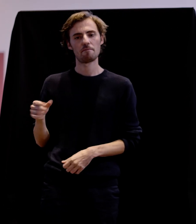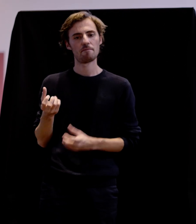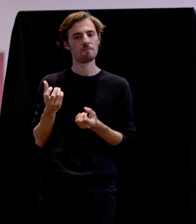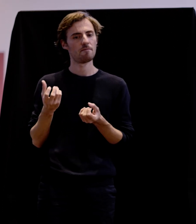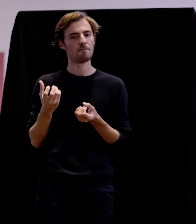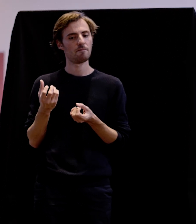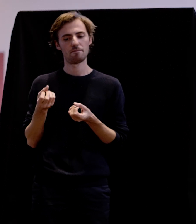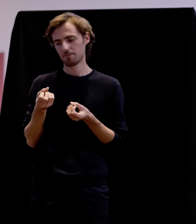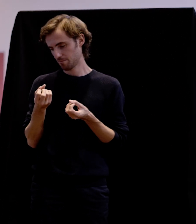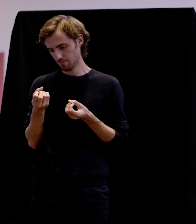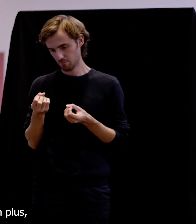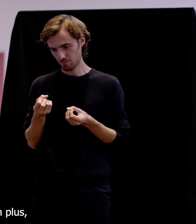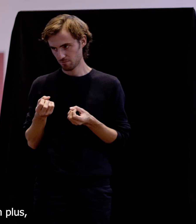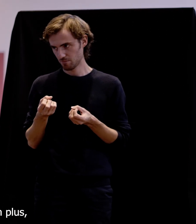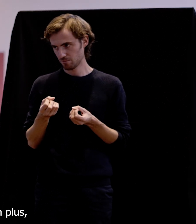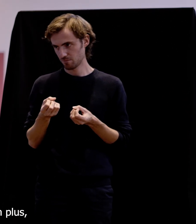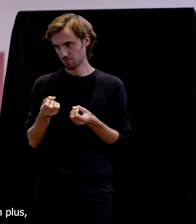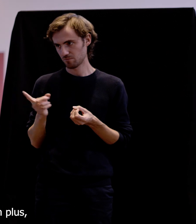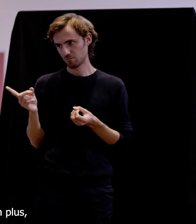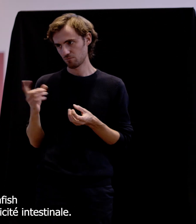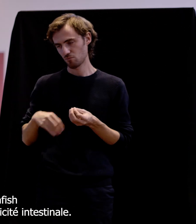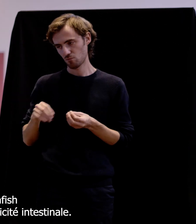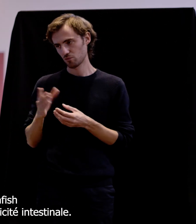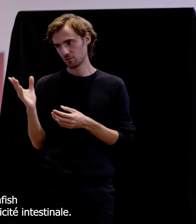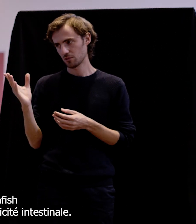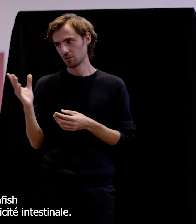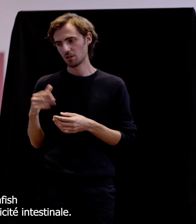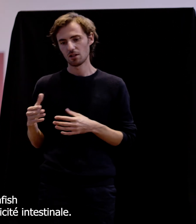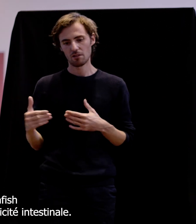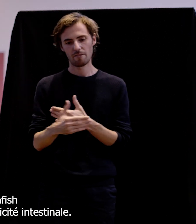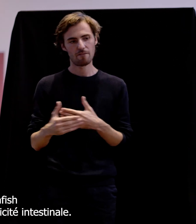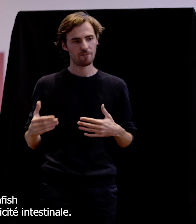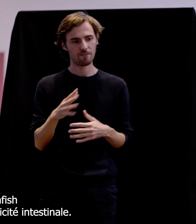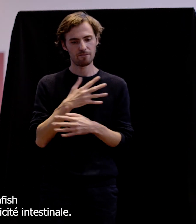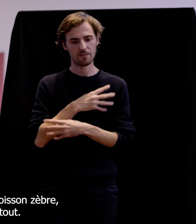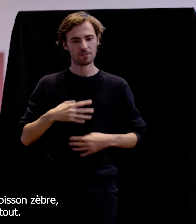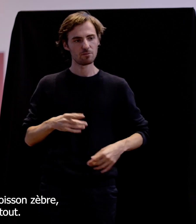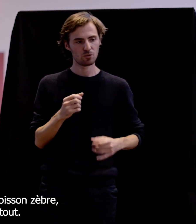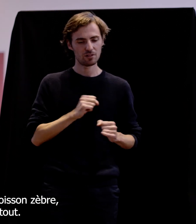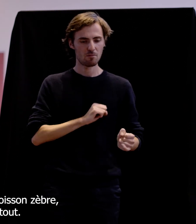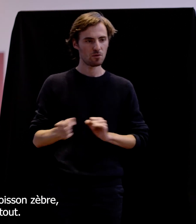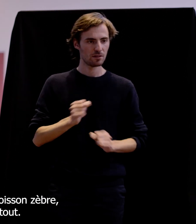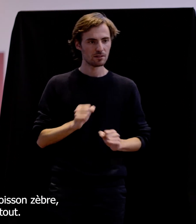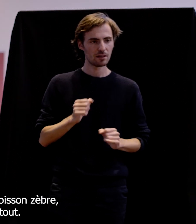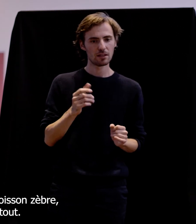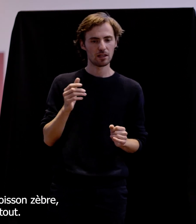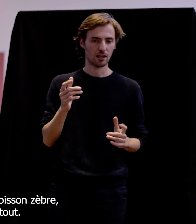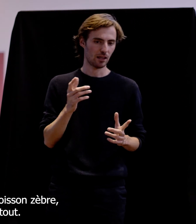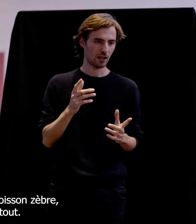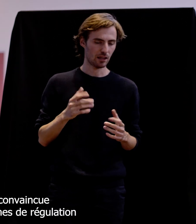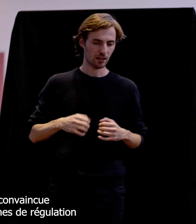que oui, ça en plus, le zébrafiche, il sert aussi à la motricité intestinale. Vous savez, le poisson zèbre, il sert à